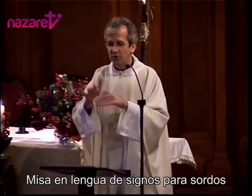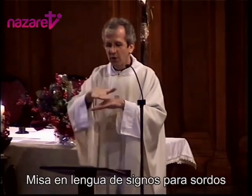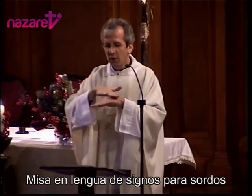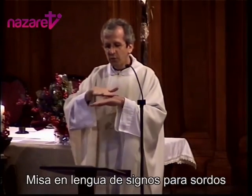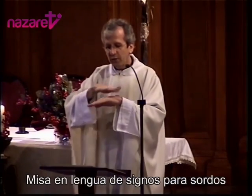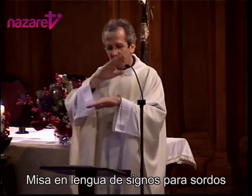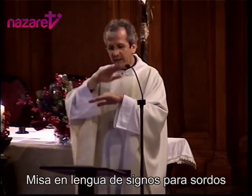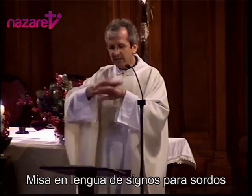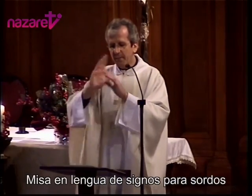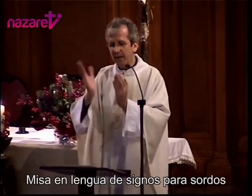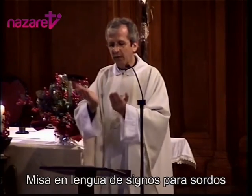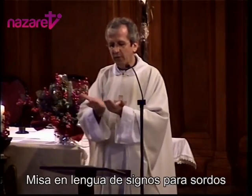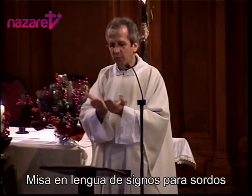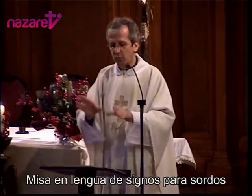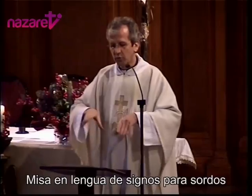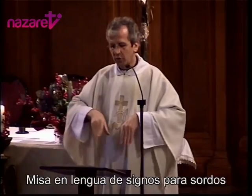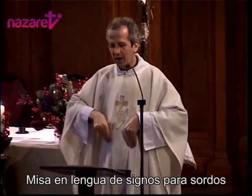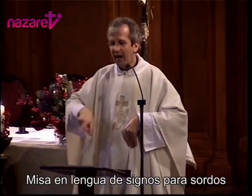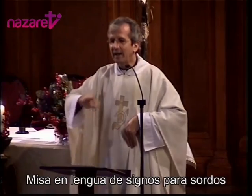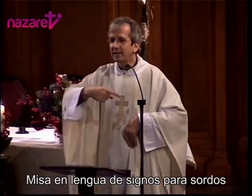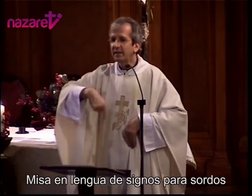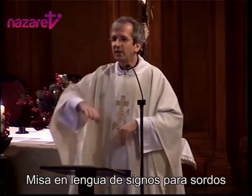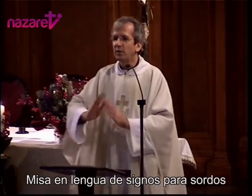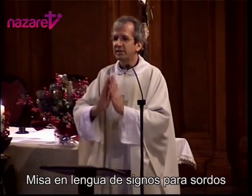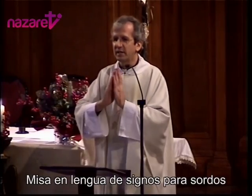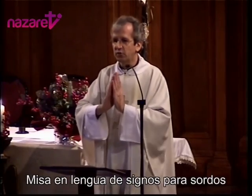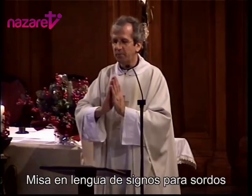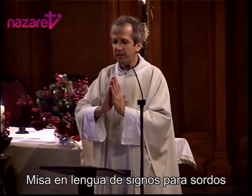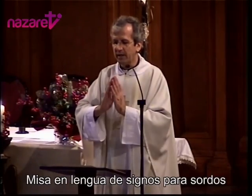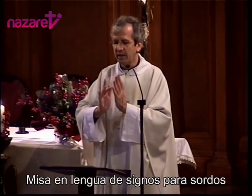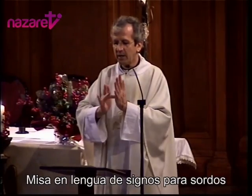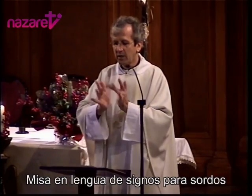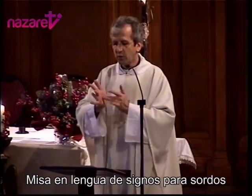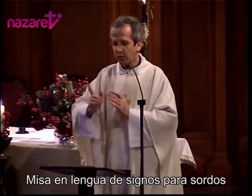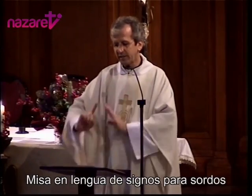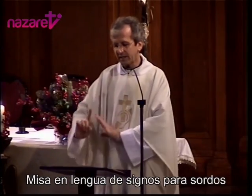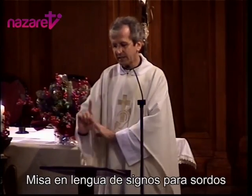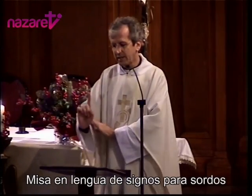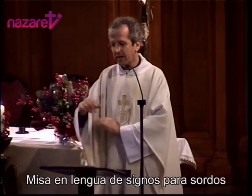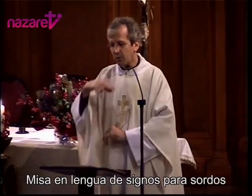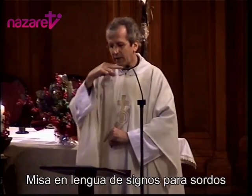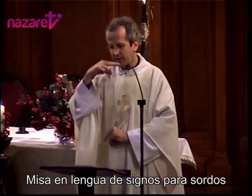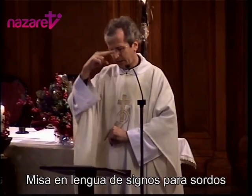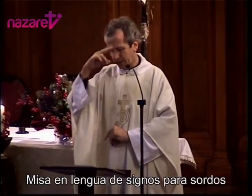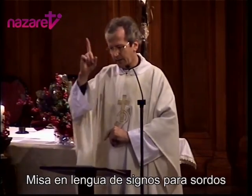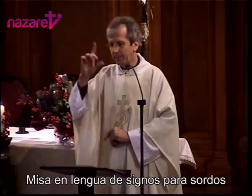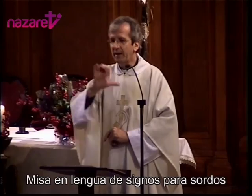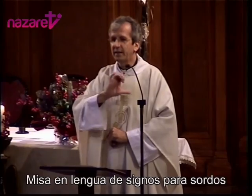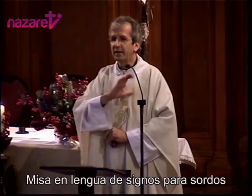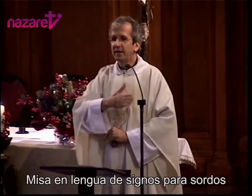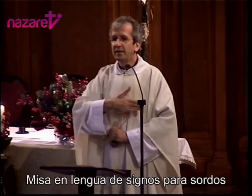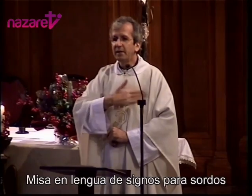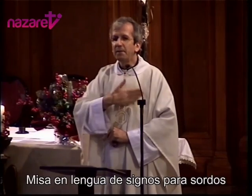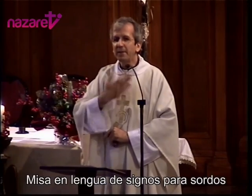nosotros. Tú que quitas el pecado del mundo, atiende nuestra súplica. Tú que estás sentado a la derecha del